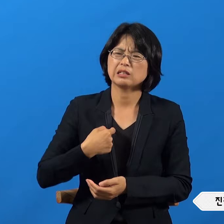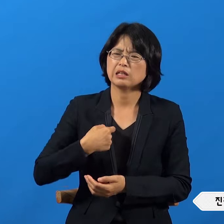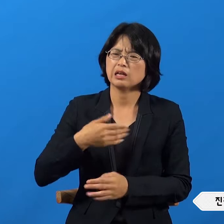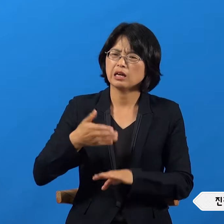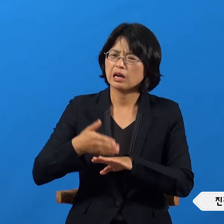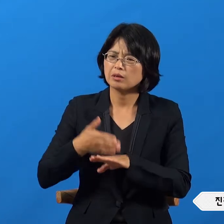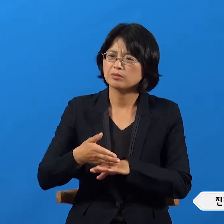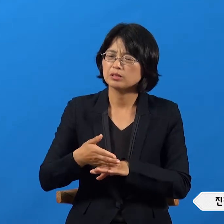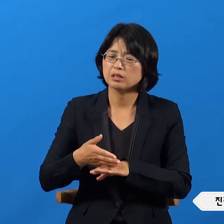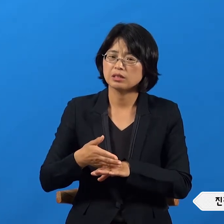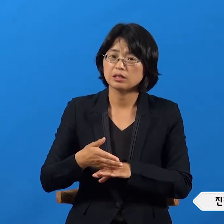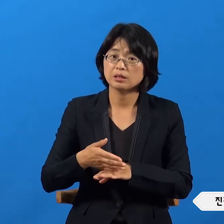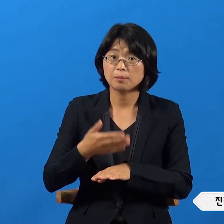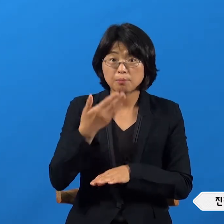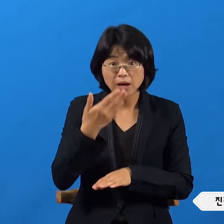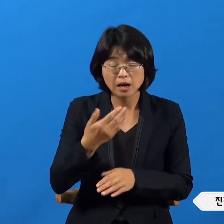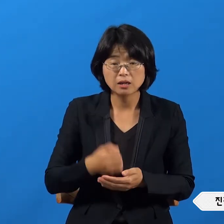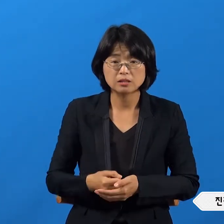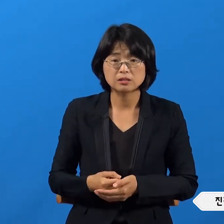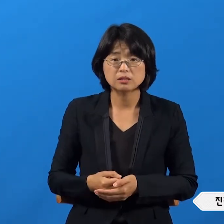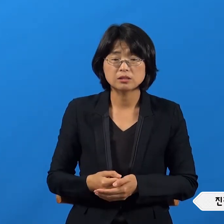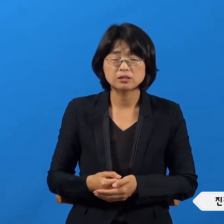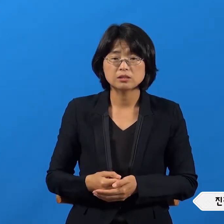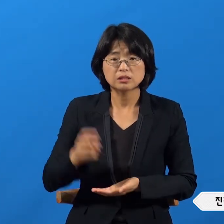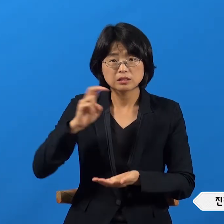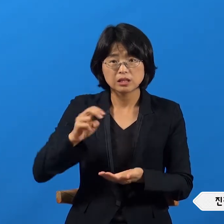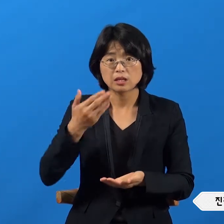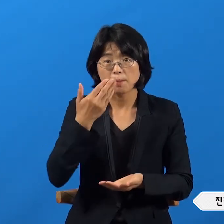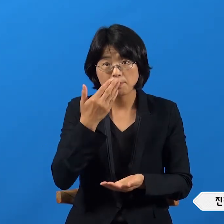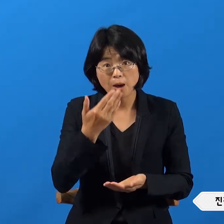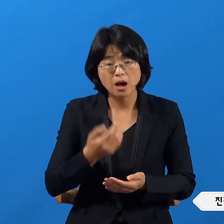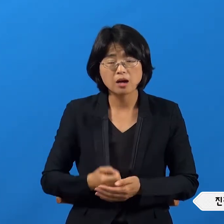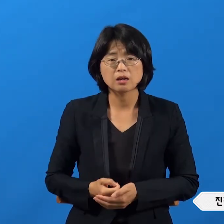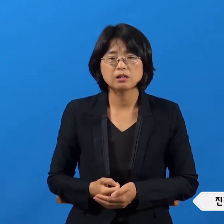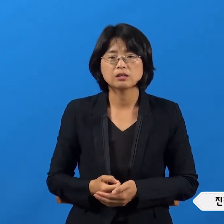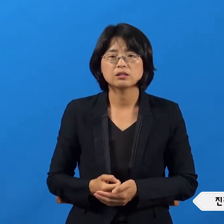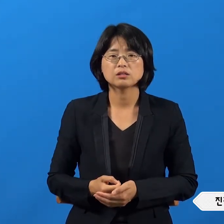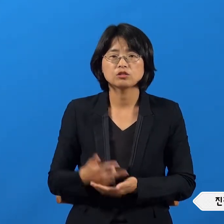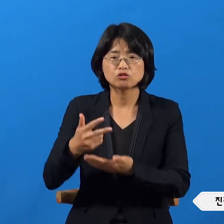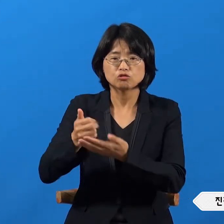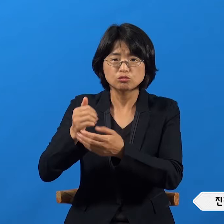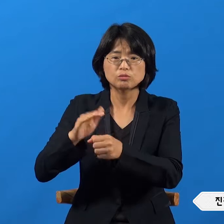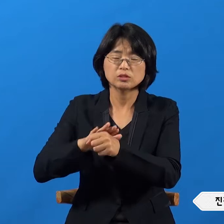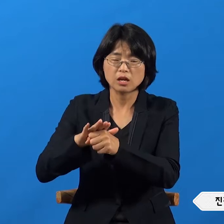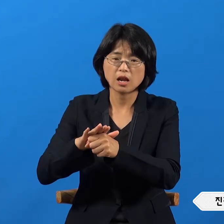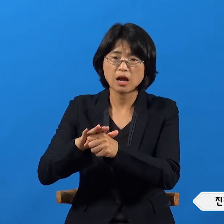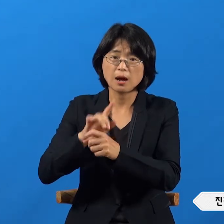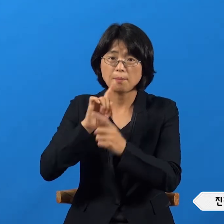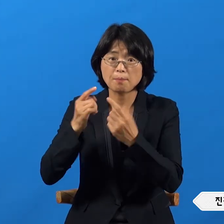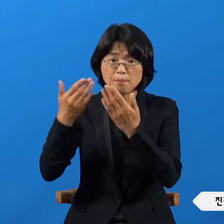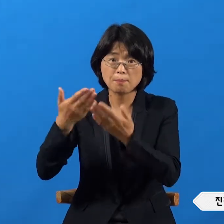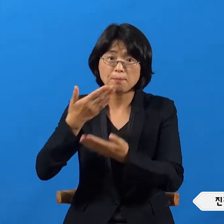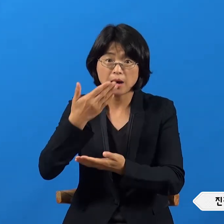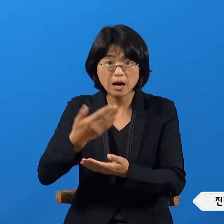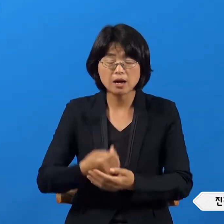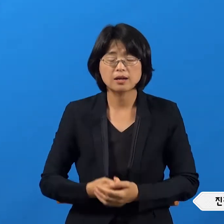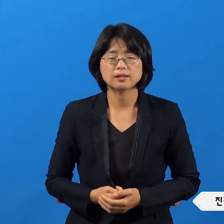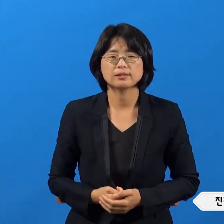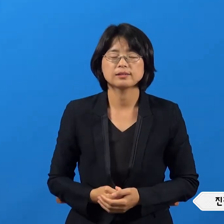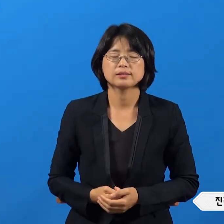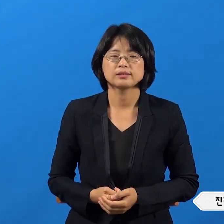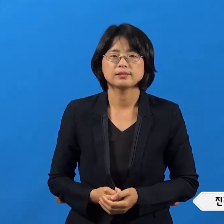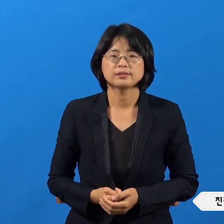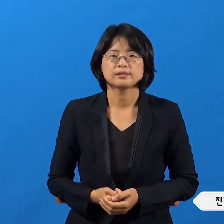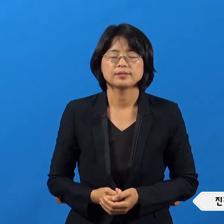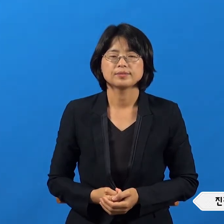수 있겠습니까? 내가 여전히 주님을 사랑한다고 이야기할 수 있겠습니까? 오늘 성경은